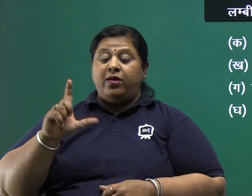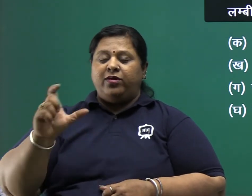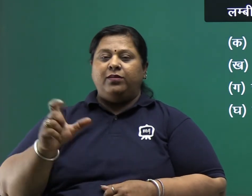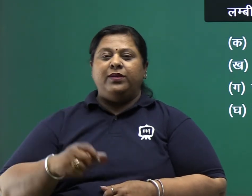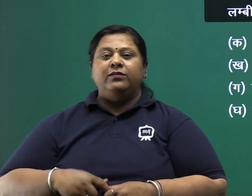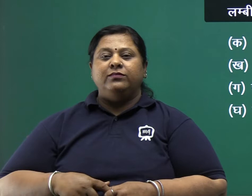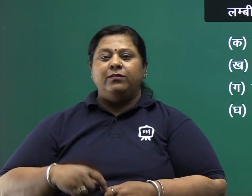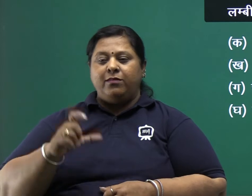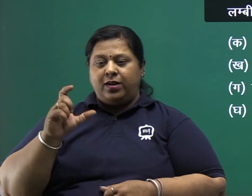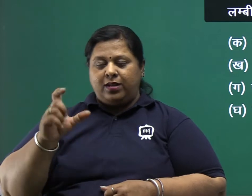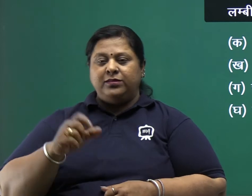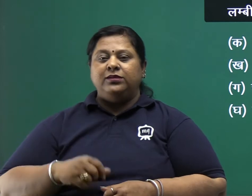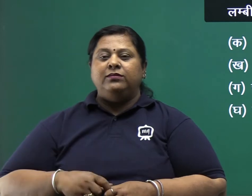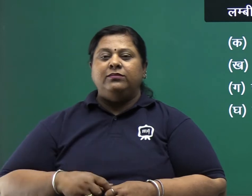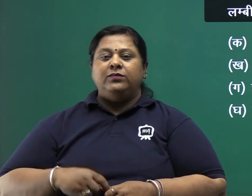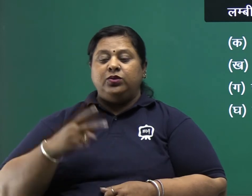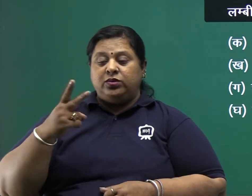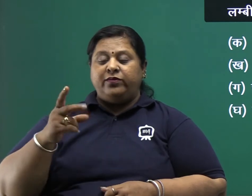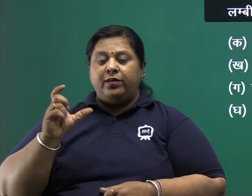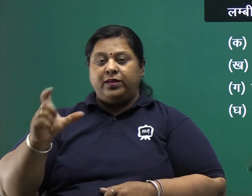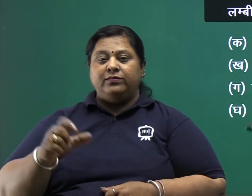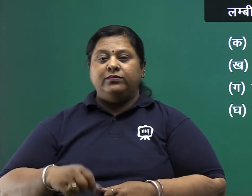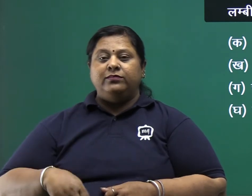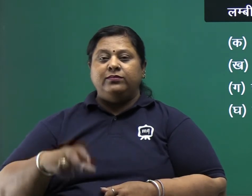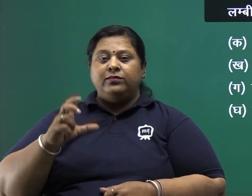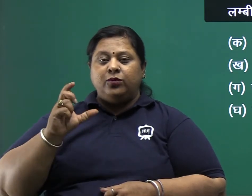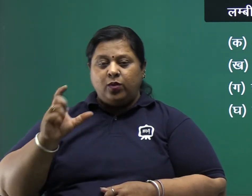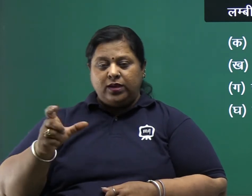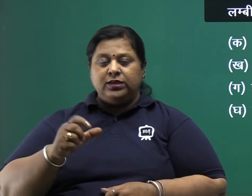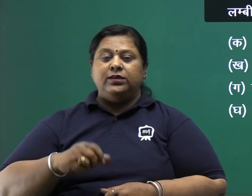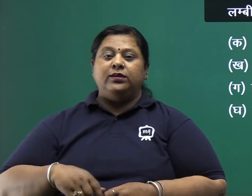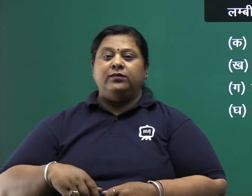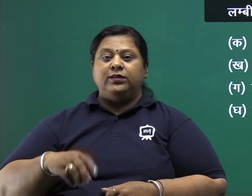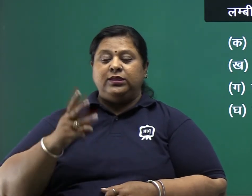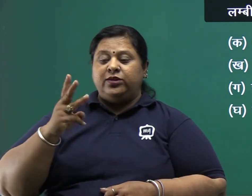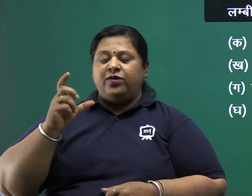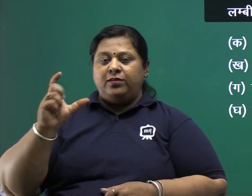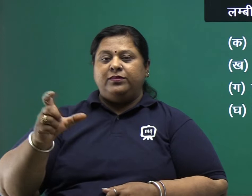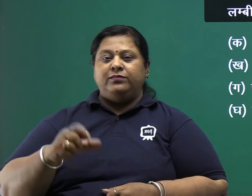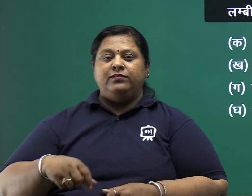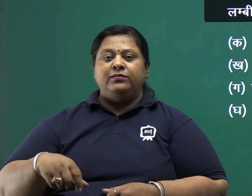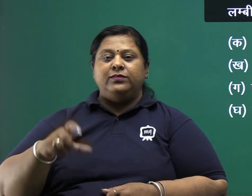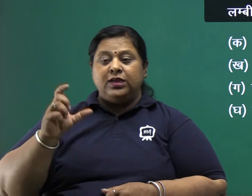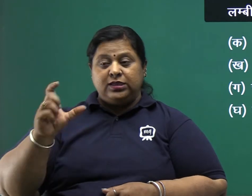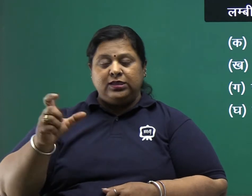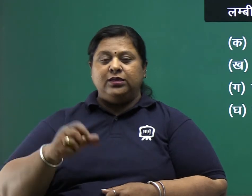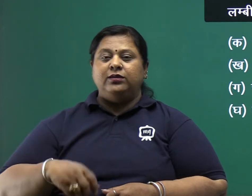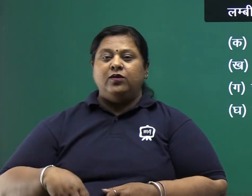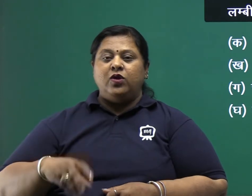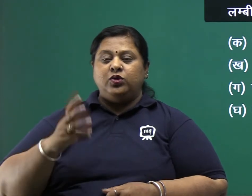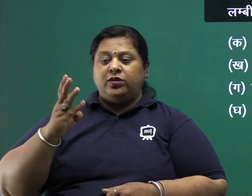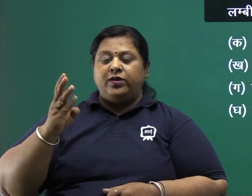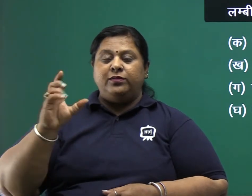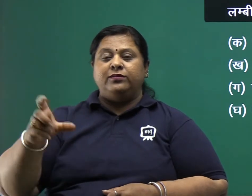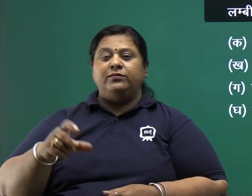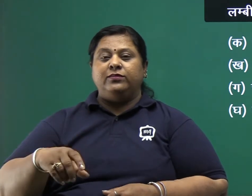है बलराम जैसी, दूसरा विकल्प ग्वालिन जैसी, तीसरा विकल्प रस्सी जैसी या